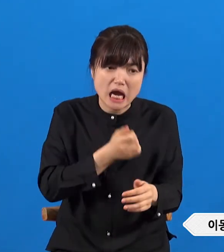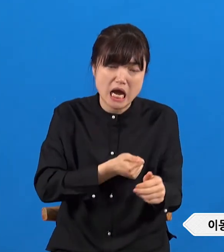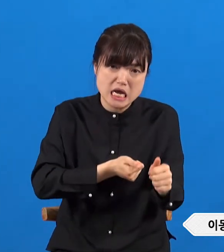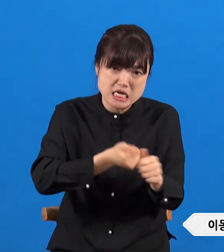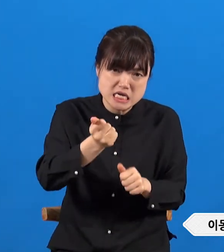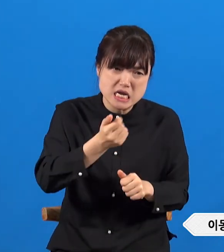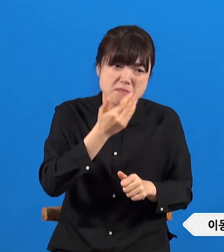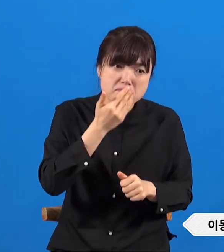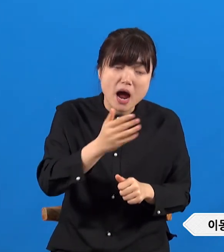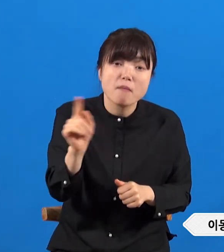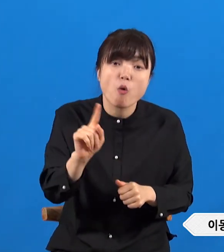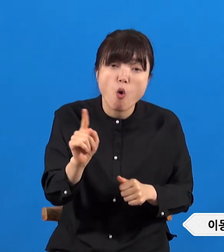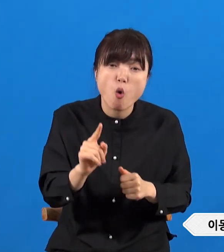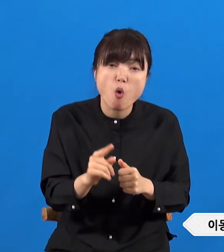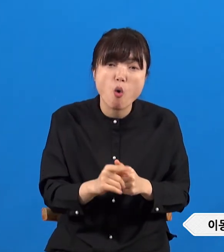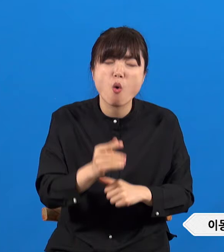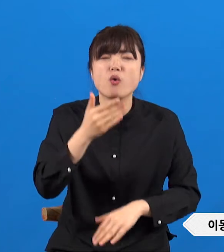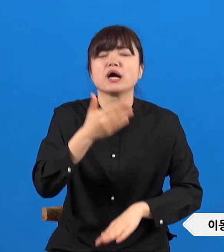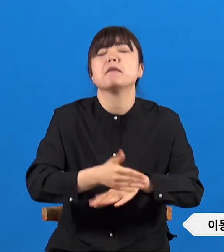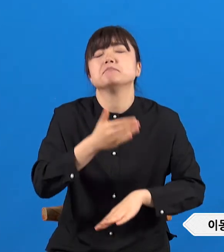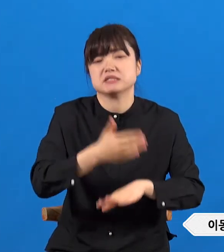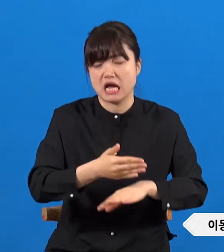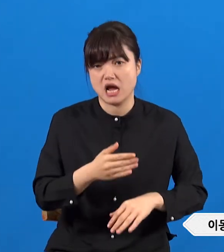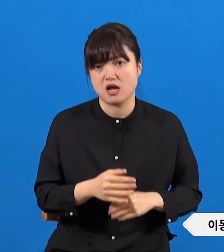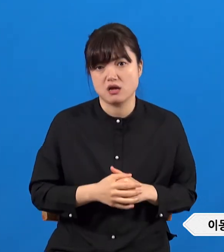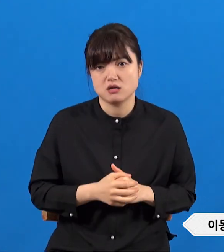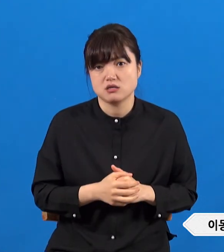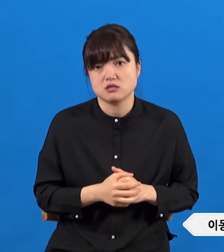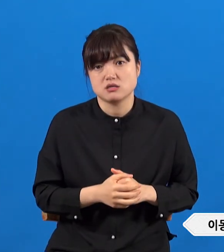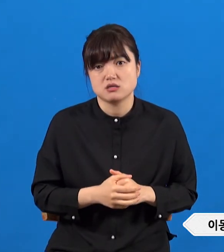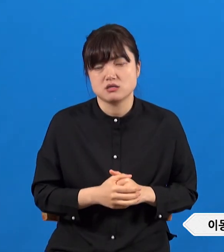진정한 두려움의 반대는 용기가 아니라 감사인 것입니다.